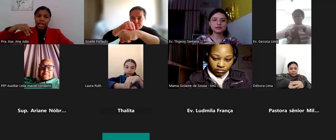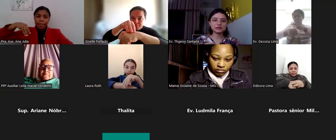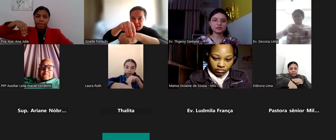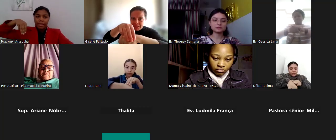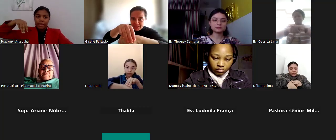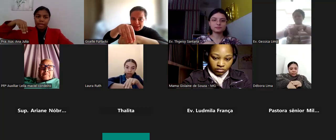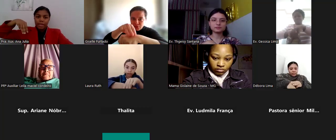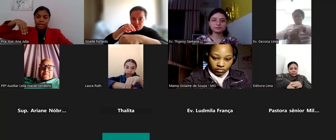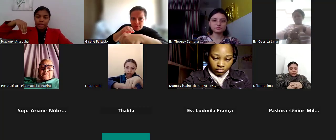Ministério.